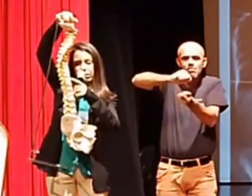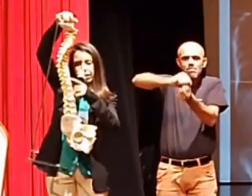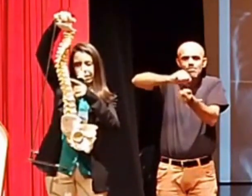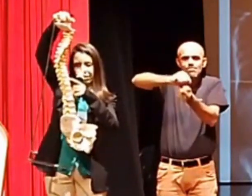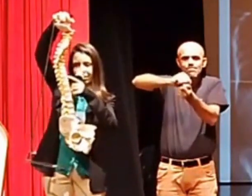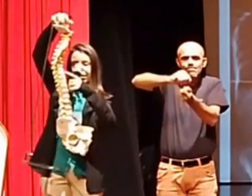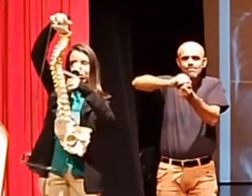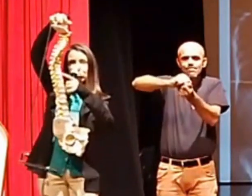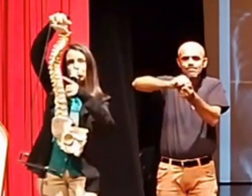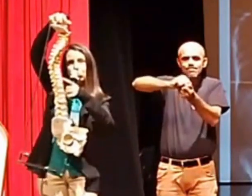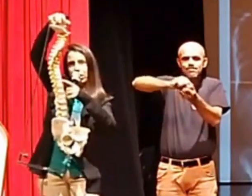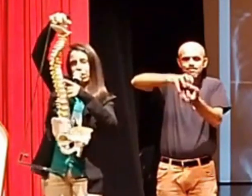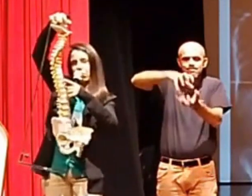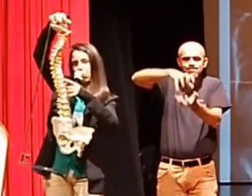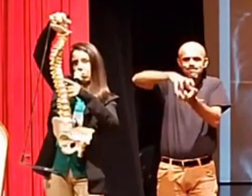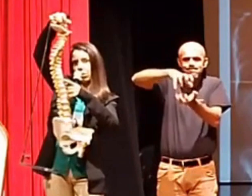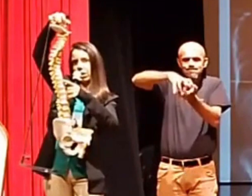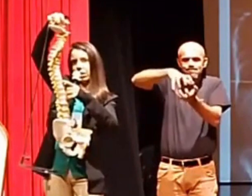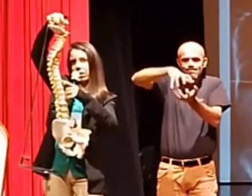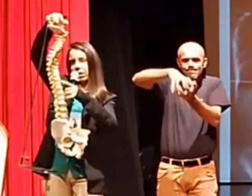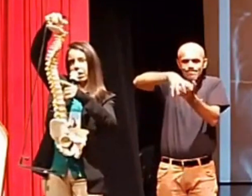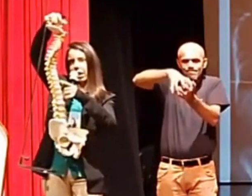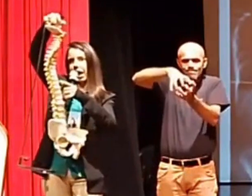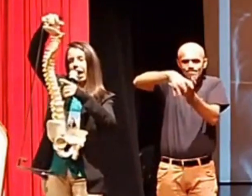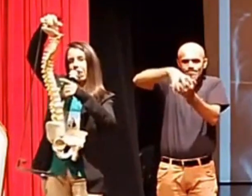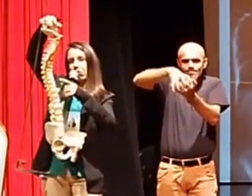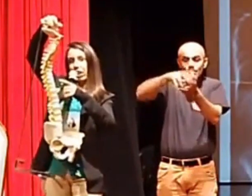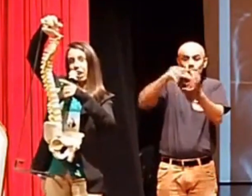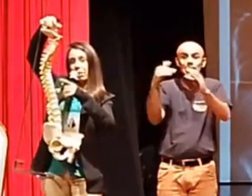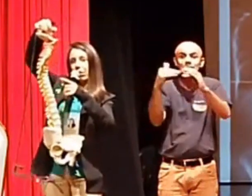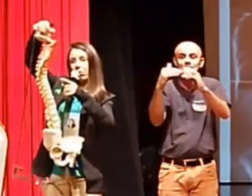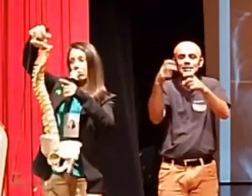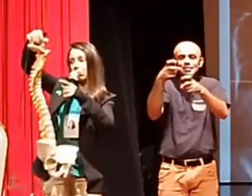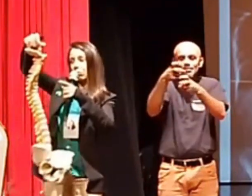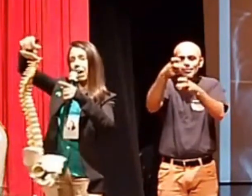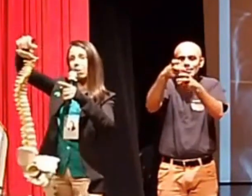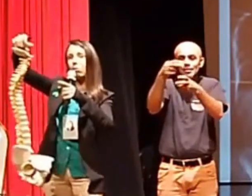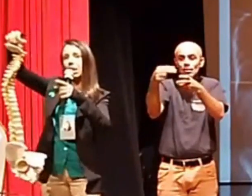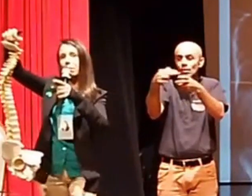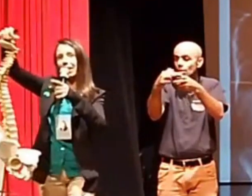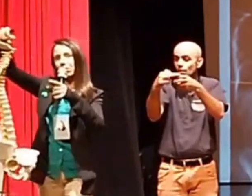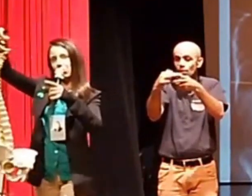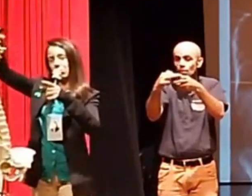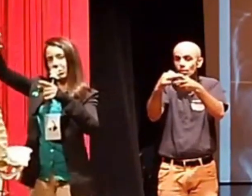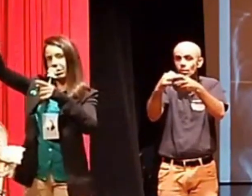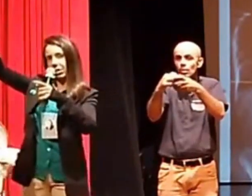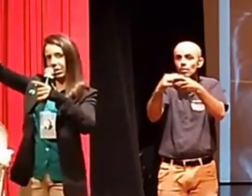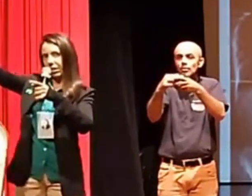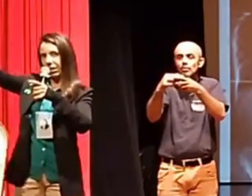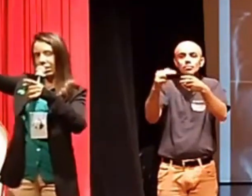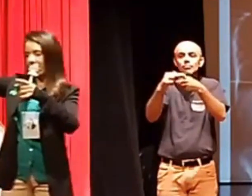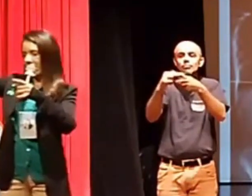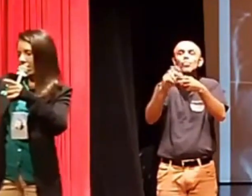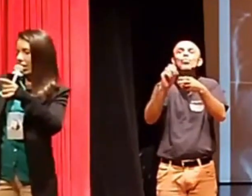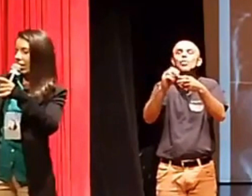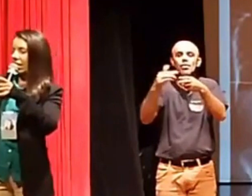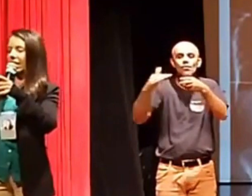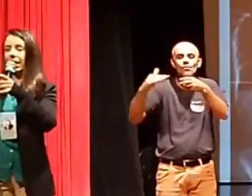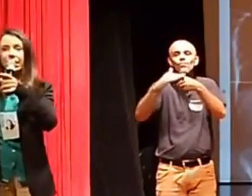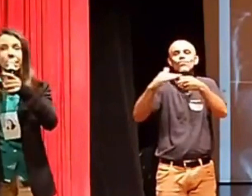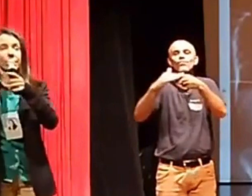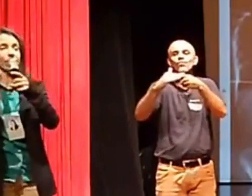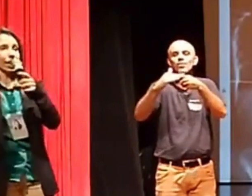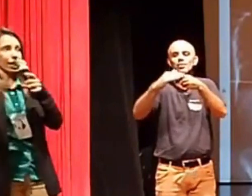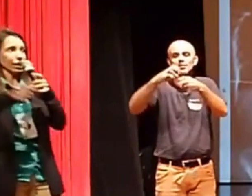dentro nessa estrutura da coluna, a gente acaba causando um acunhamento.